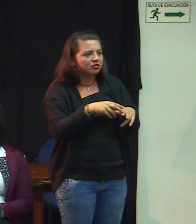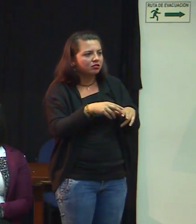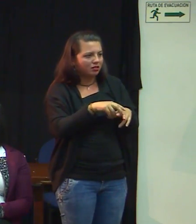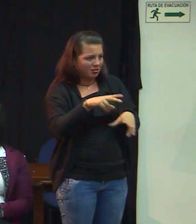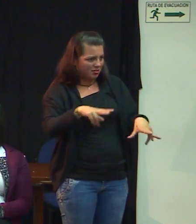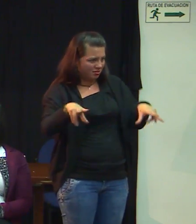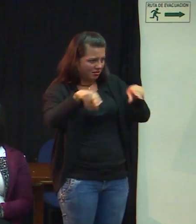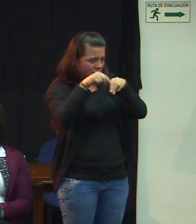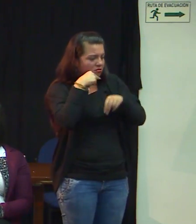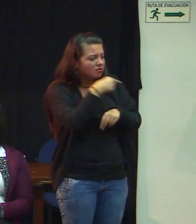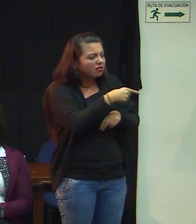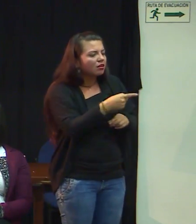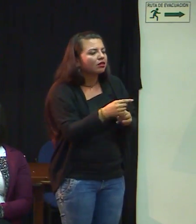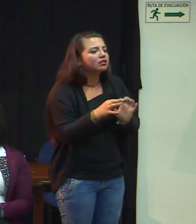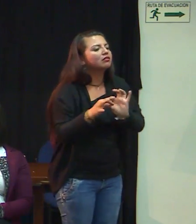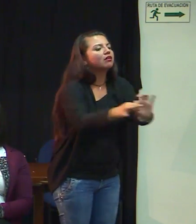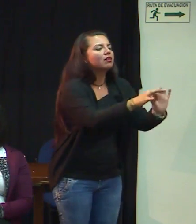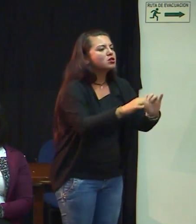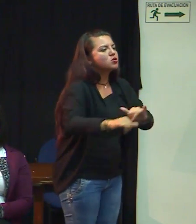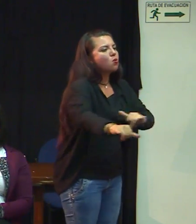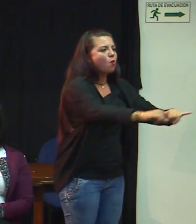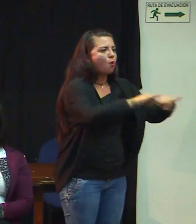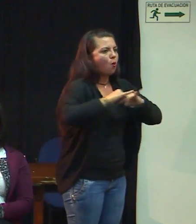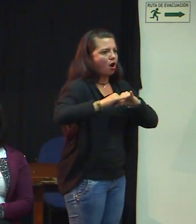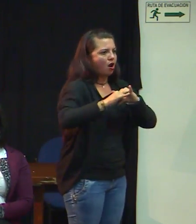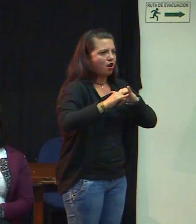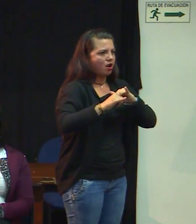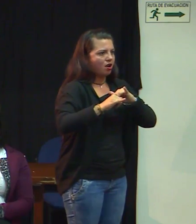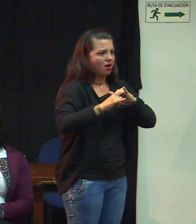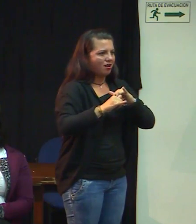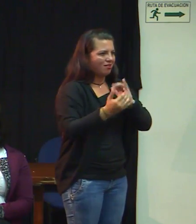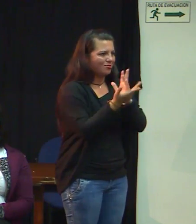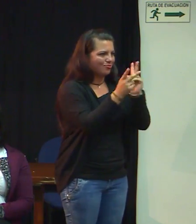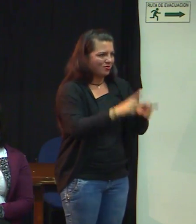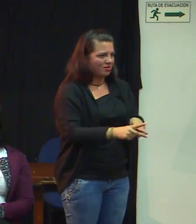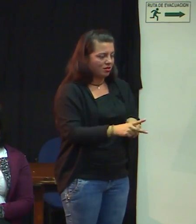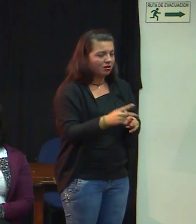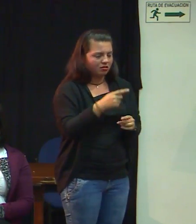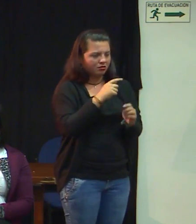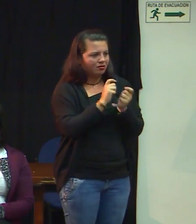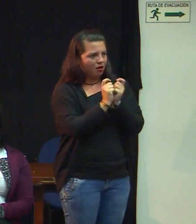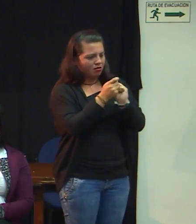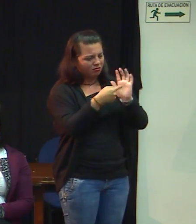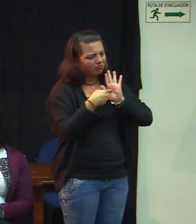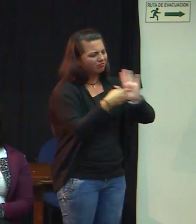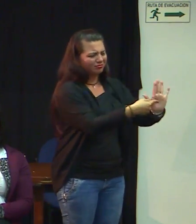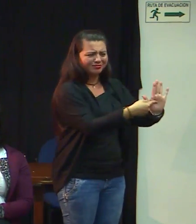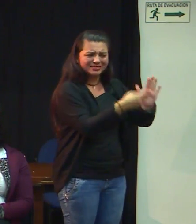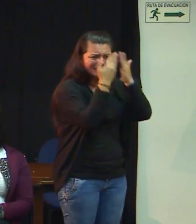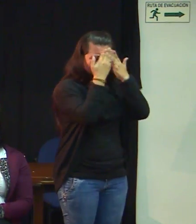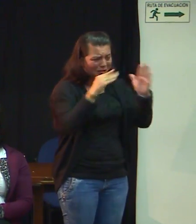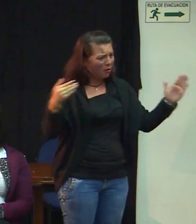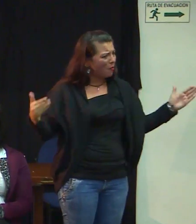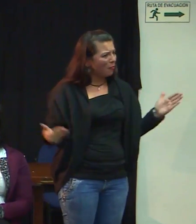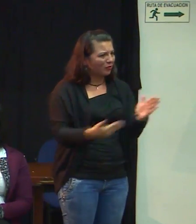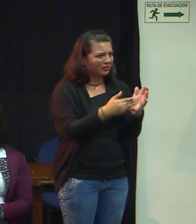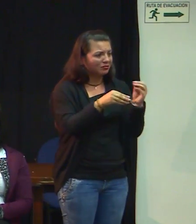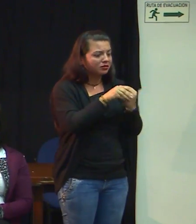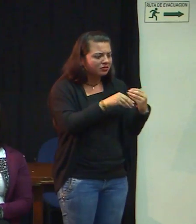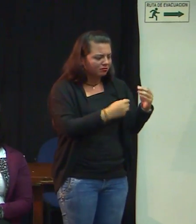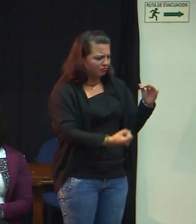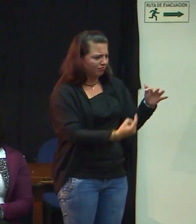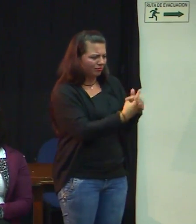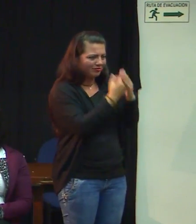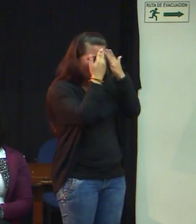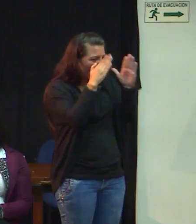al movimiento social en general, que fue pasar una reforma antidemocrática en su contenido y antidemocrática en su